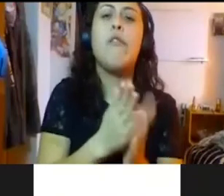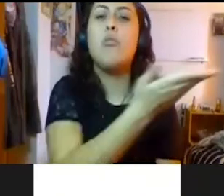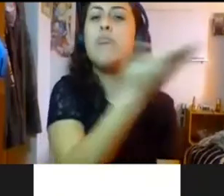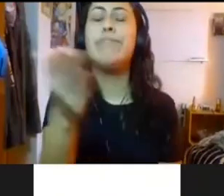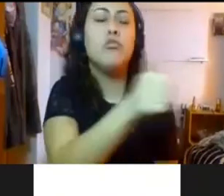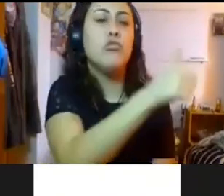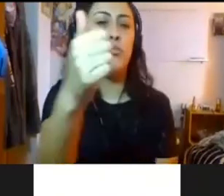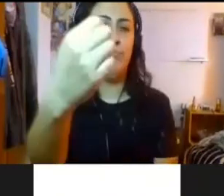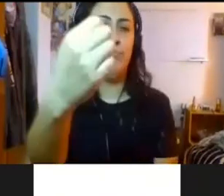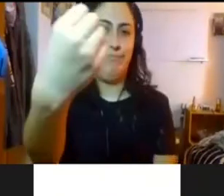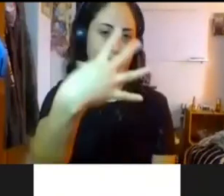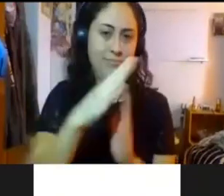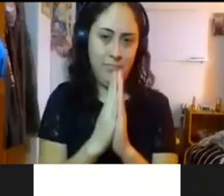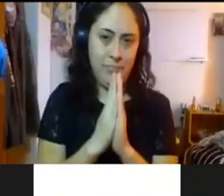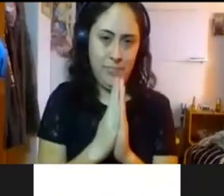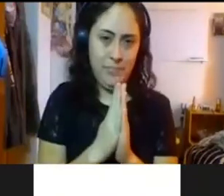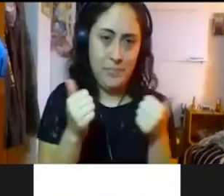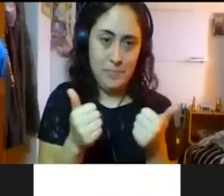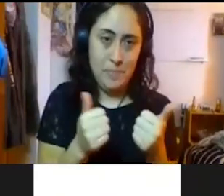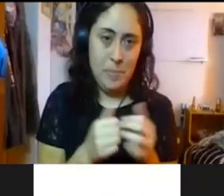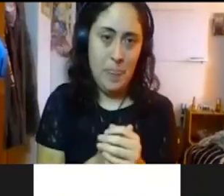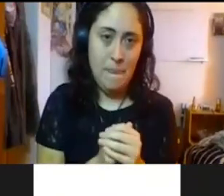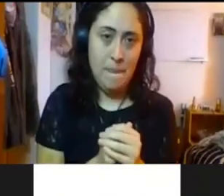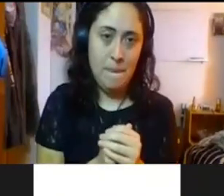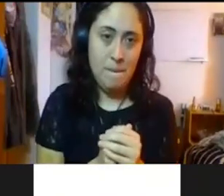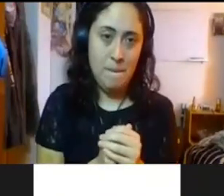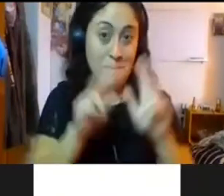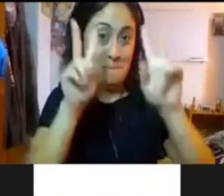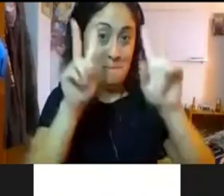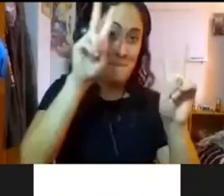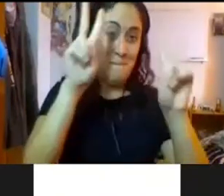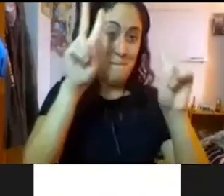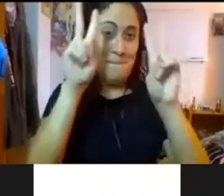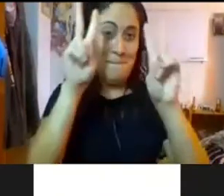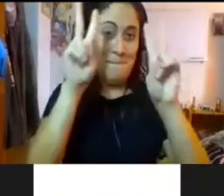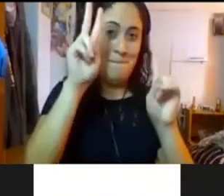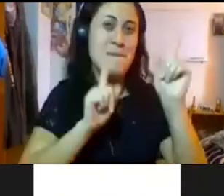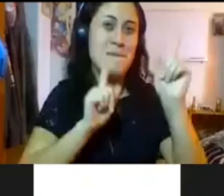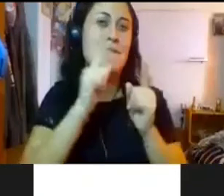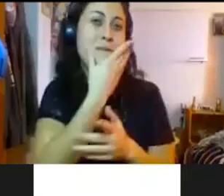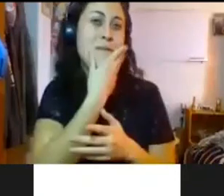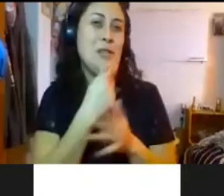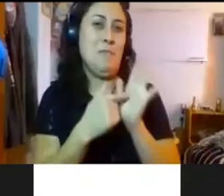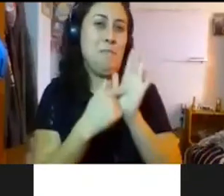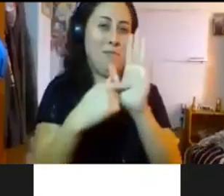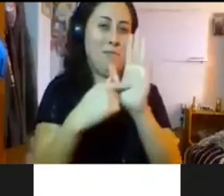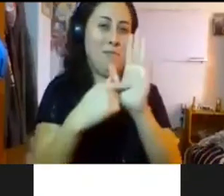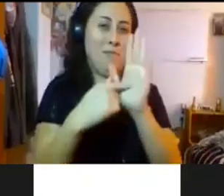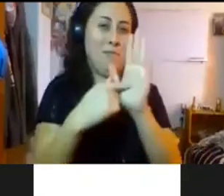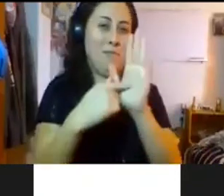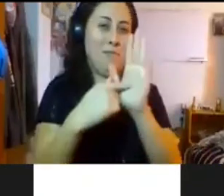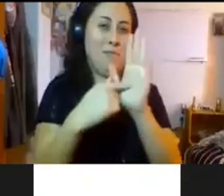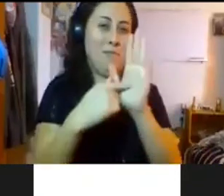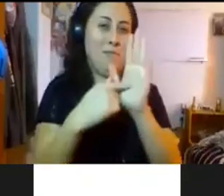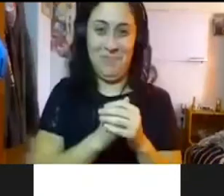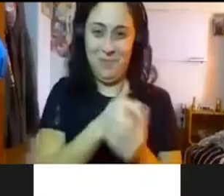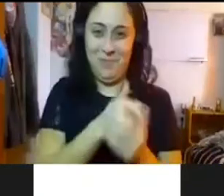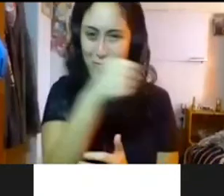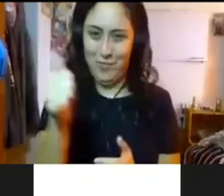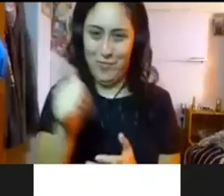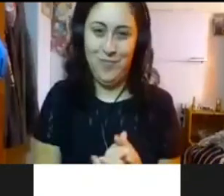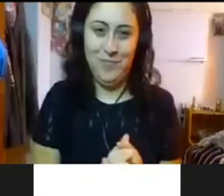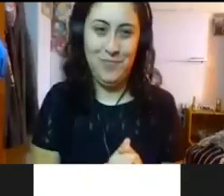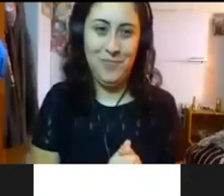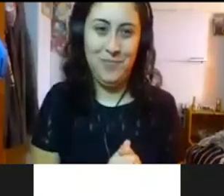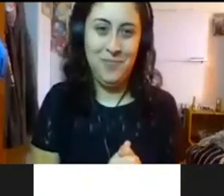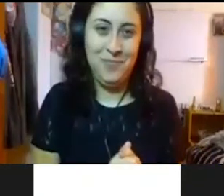tienen la posibilidad de conectarlas y que pongan así cara de foto, ¿sí? así que voy a tomar yo les voy a avisar,